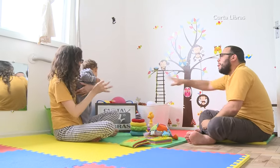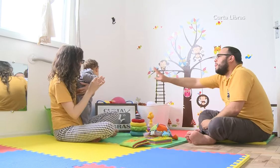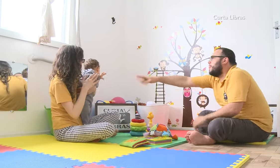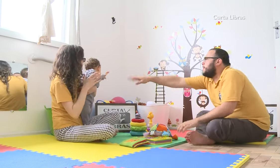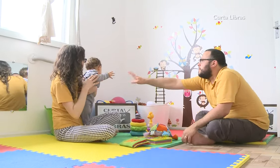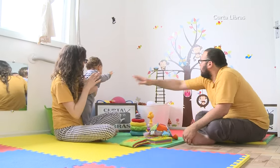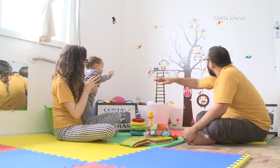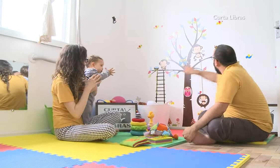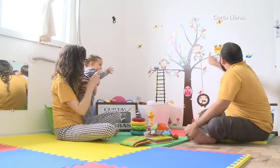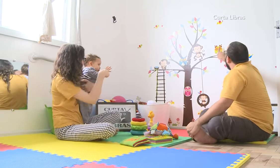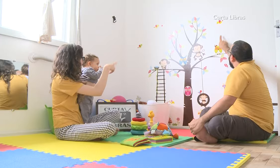E aquele lá em cima?